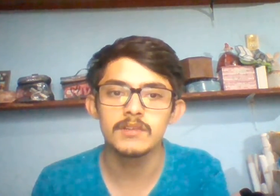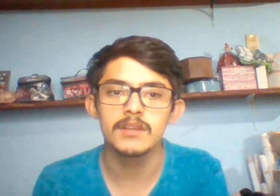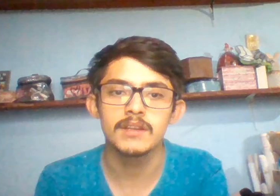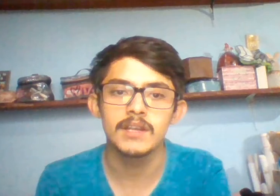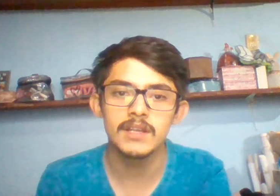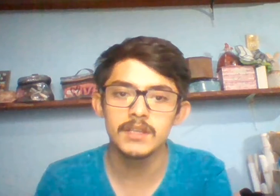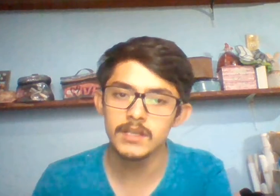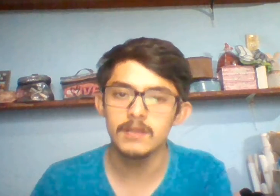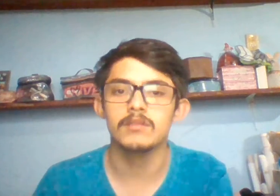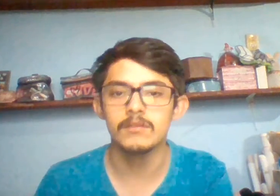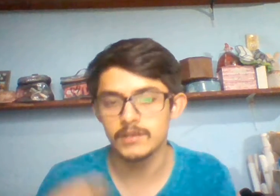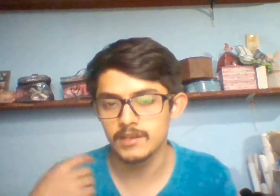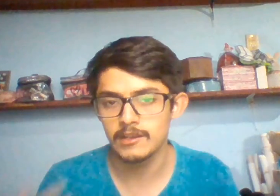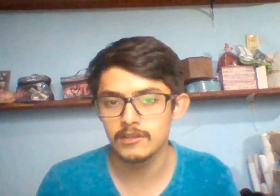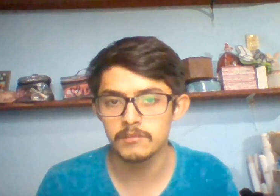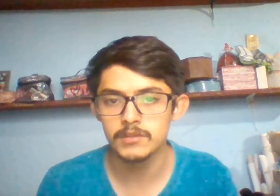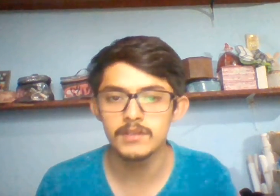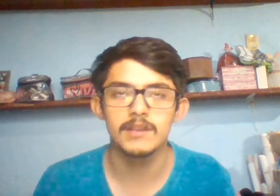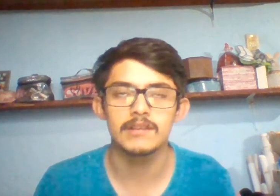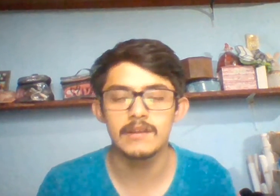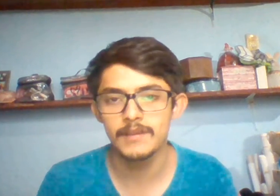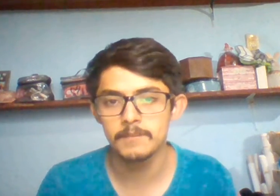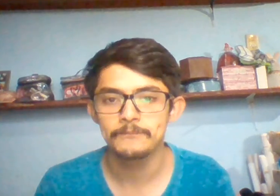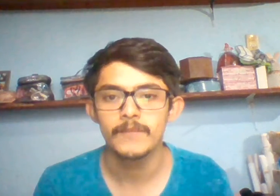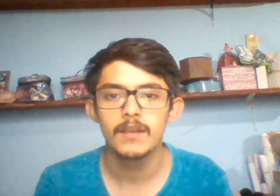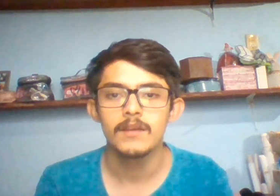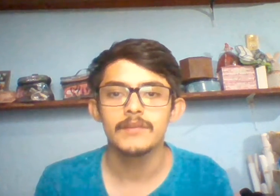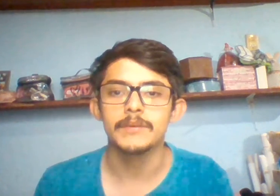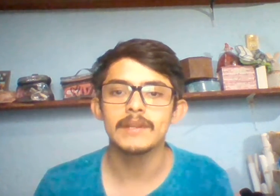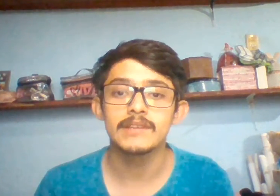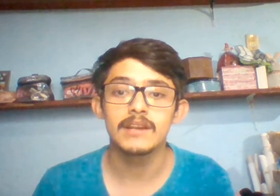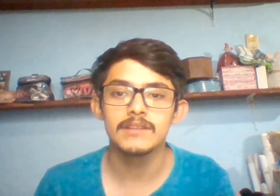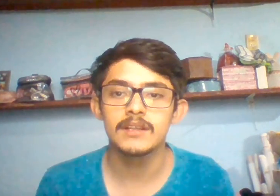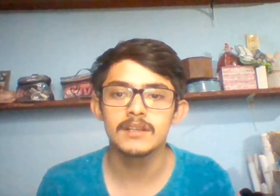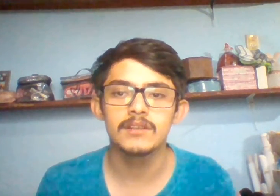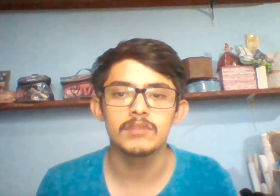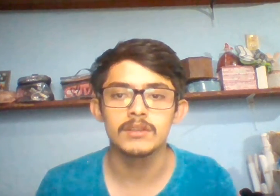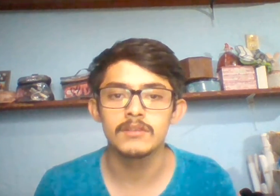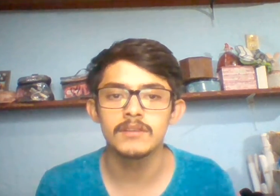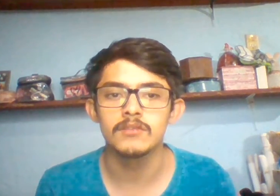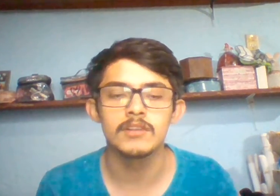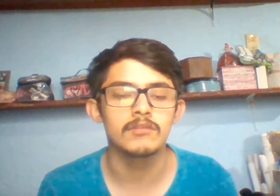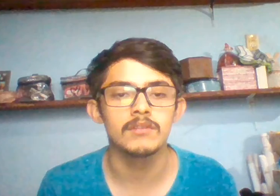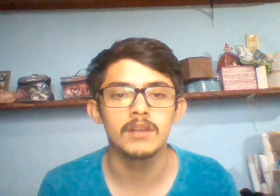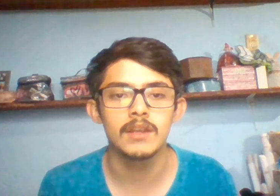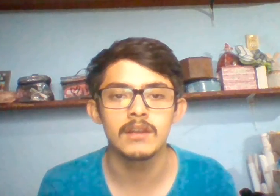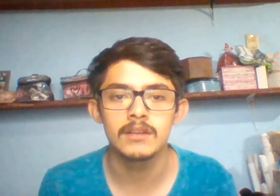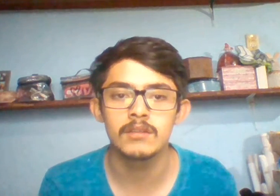de energía eléctrica o fuerza electromotriz, que es la Fe, sobre las cargas eléctricas o electrones en un circuito